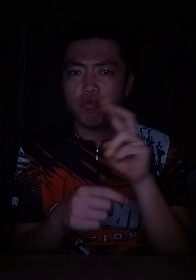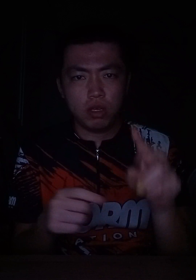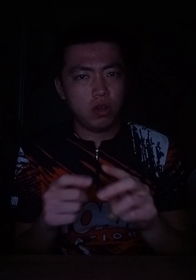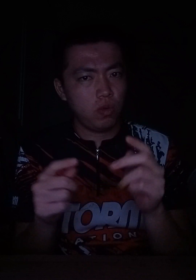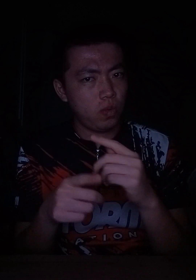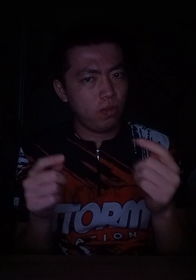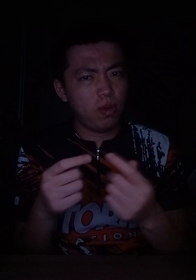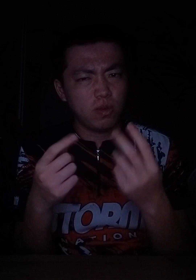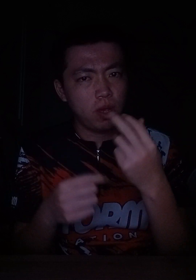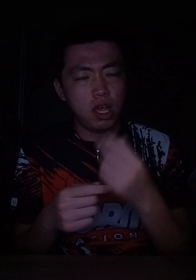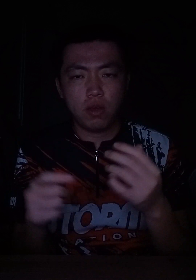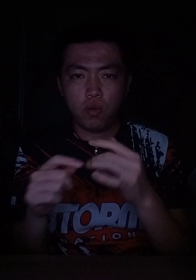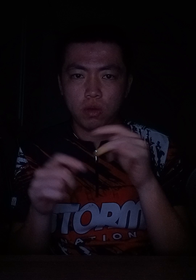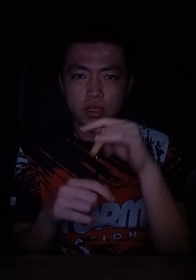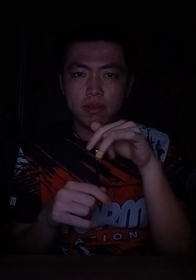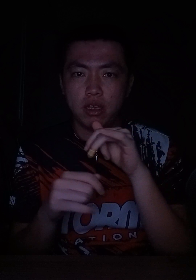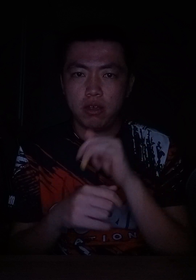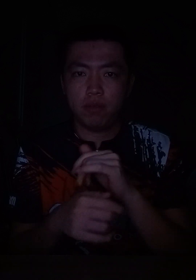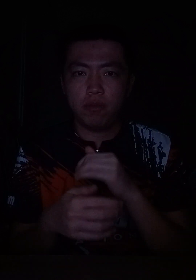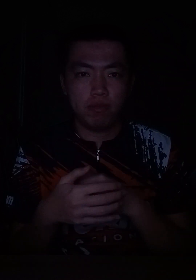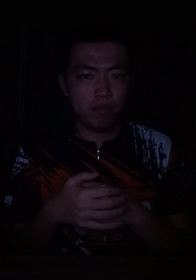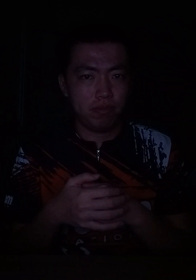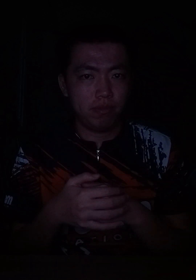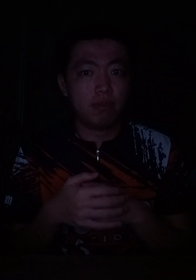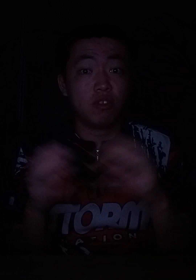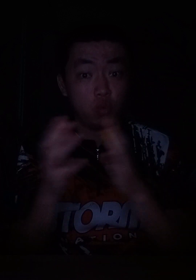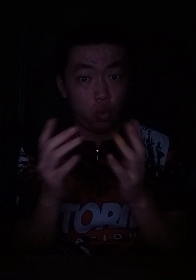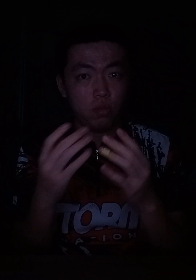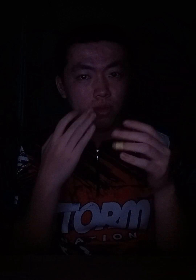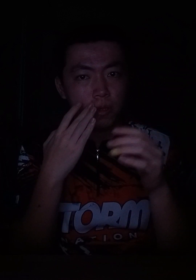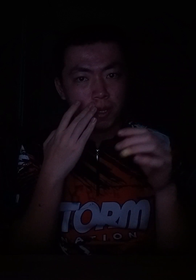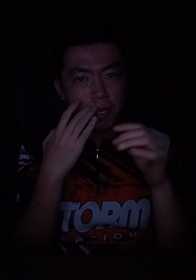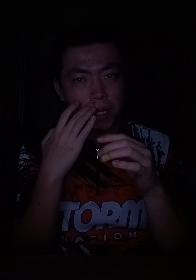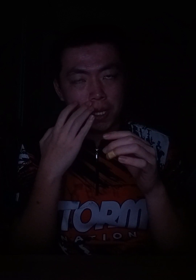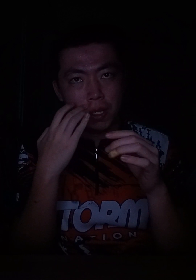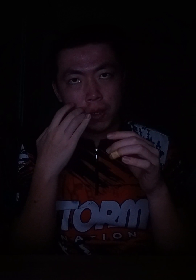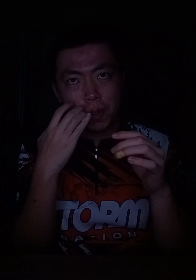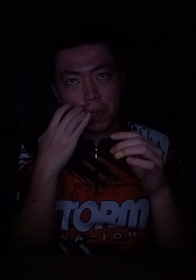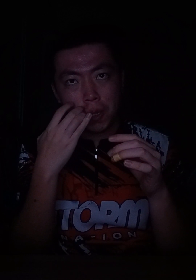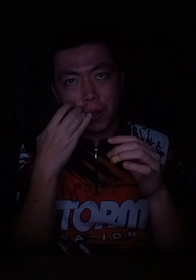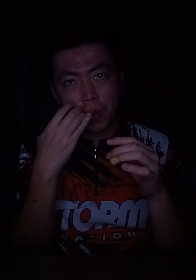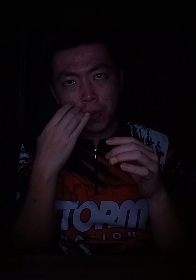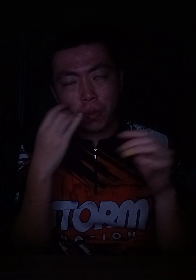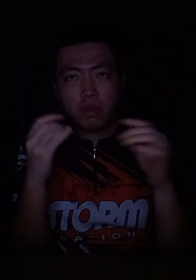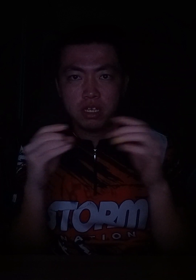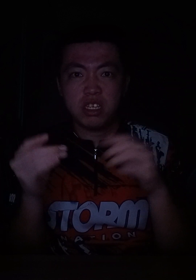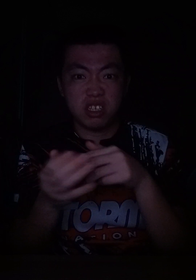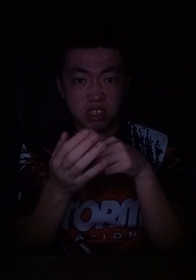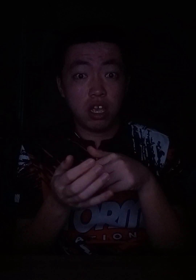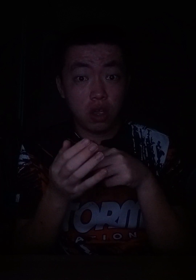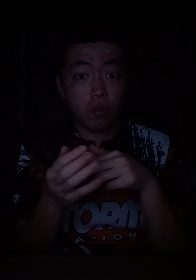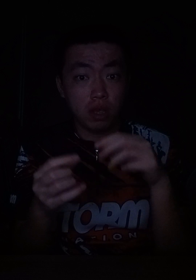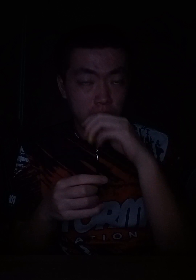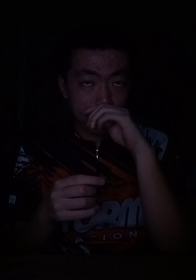이상으로 구성하도록 권고하고 있습니다. 이에 고용노동부는 A씨가 근무하던 오티스 승강기 업체가